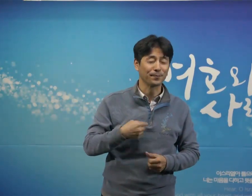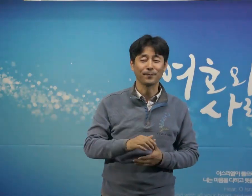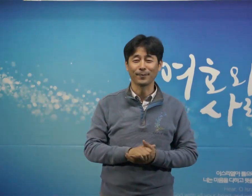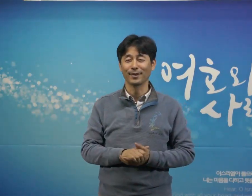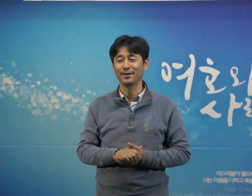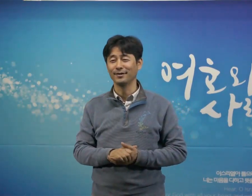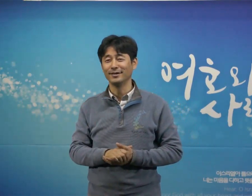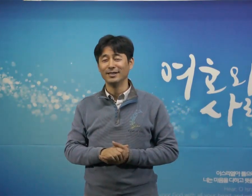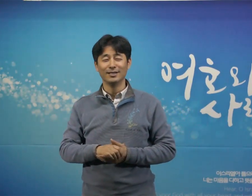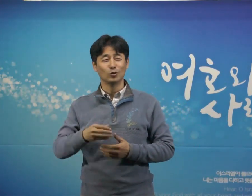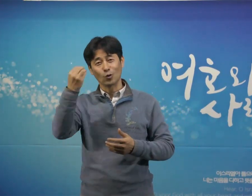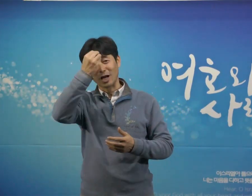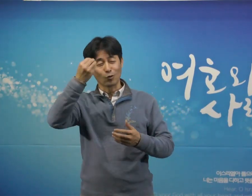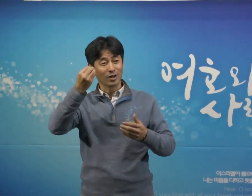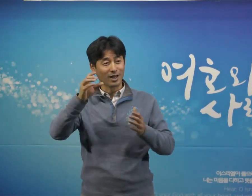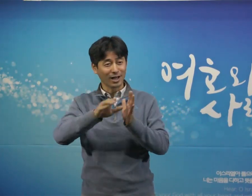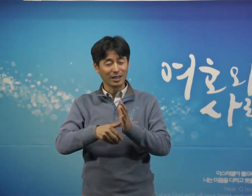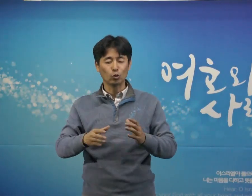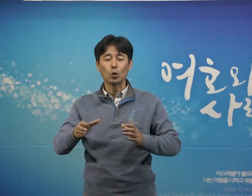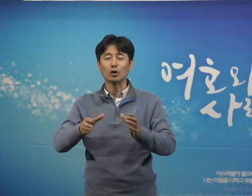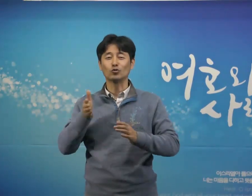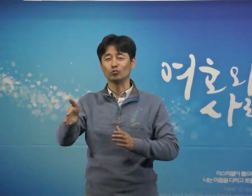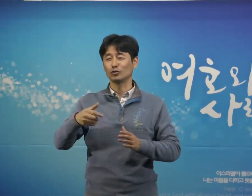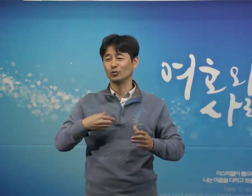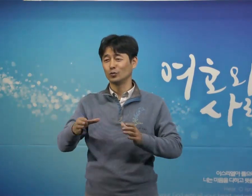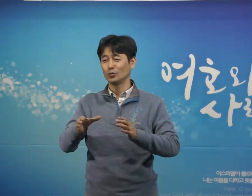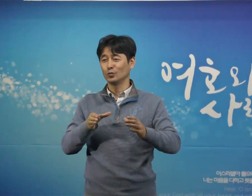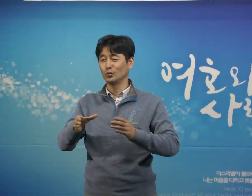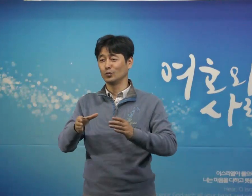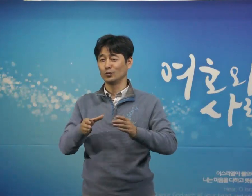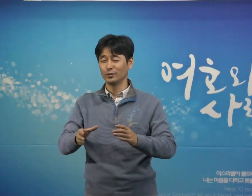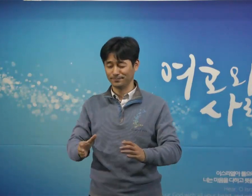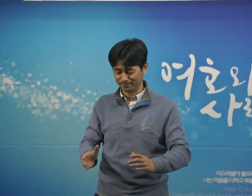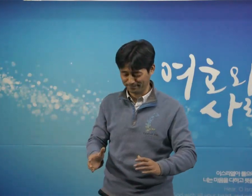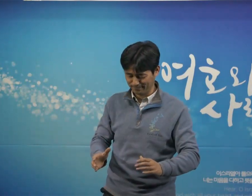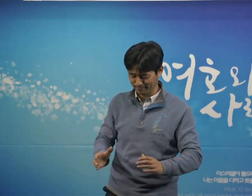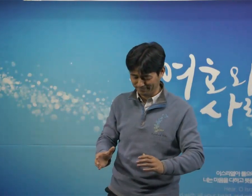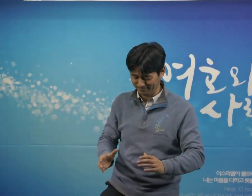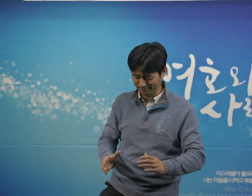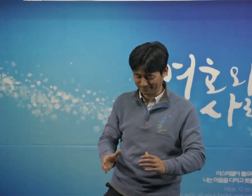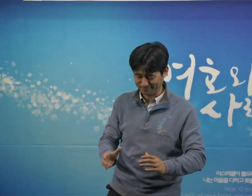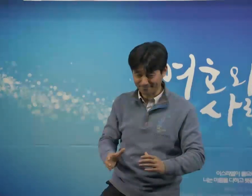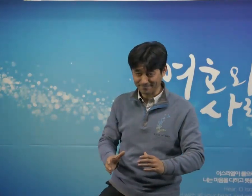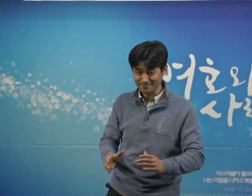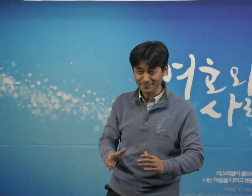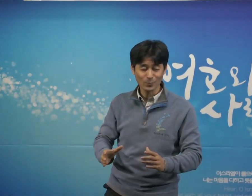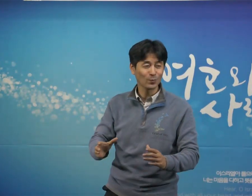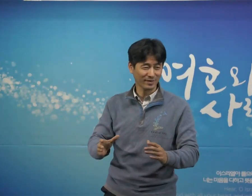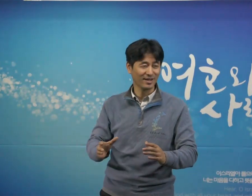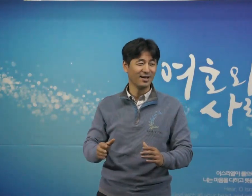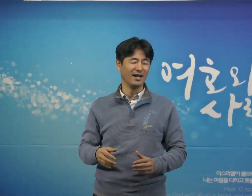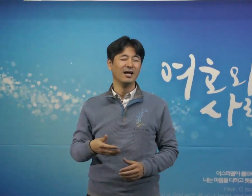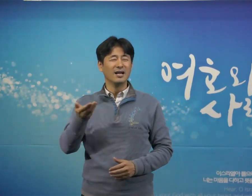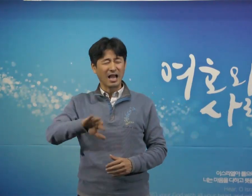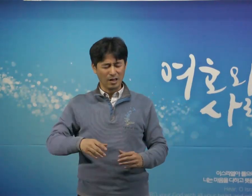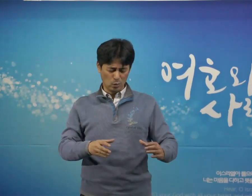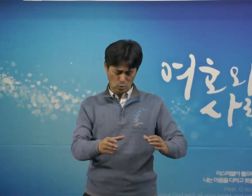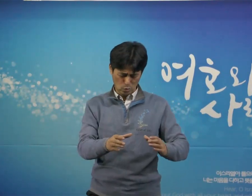만들 때 창조적인 아이디어를 중요하게 생각합니다. 제가 고등학교 때 도자기를